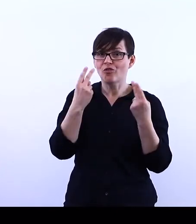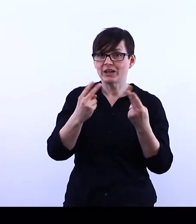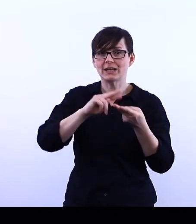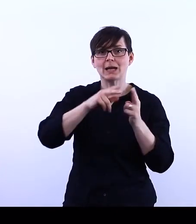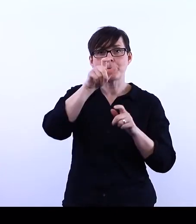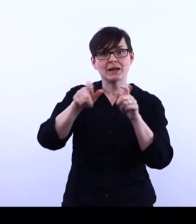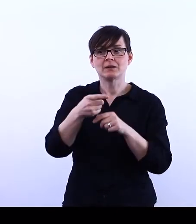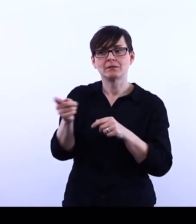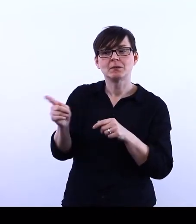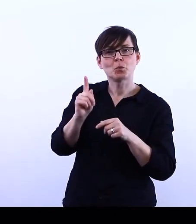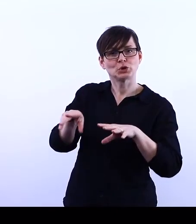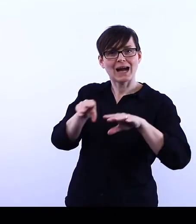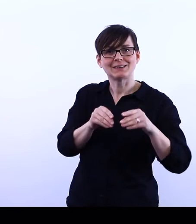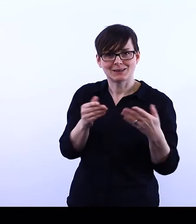können.